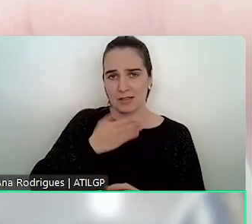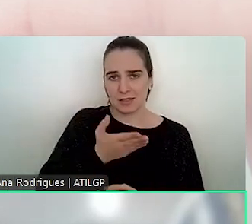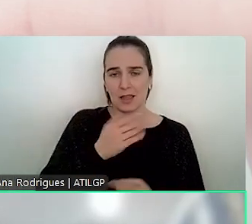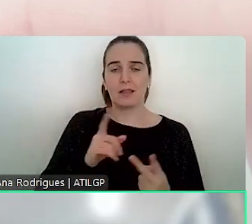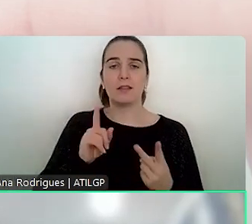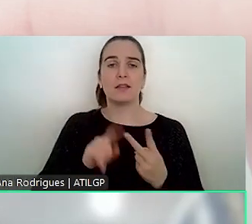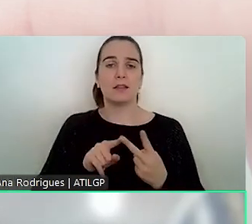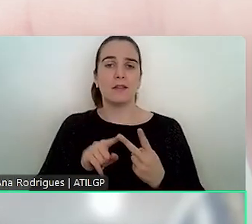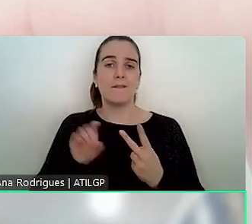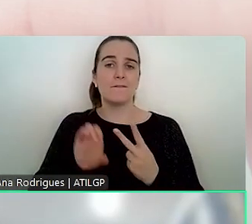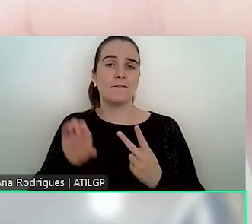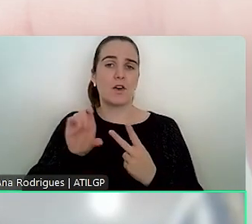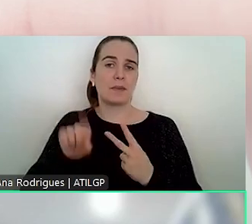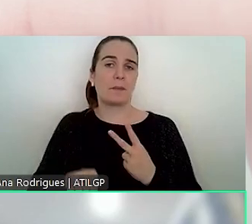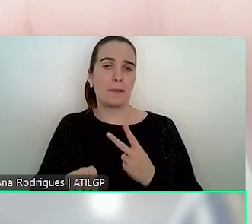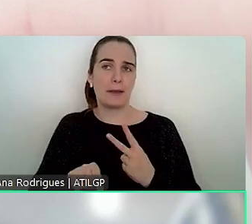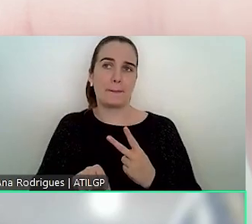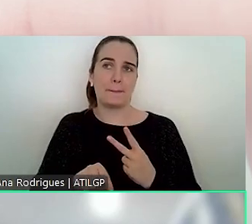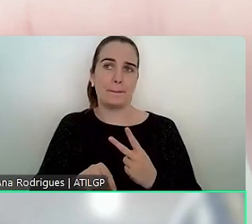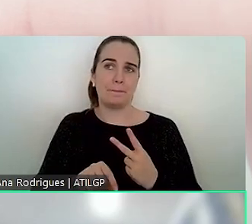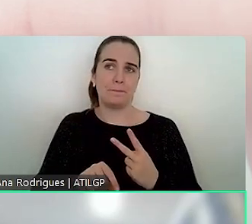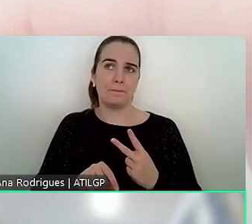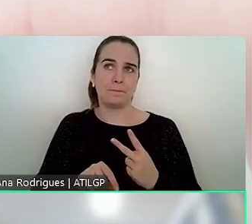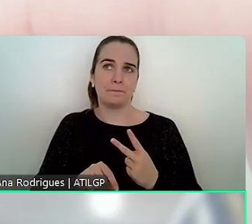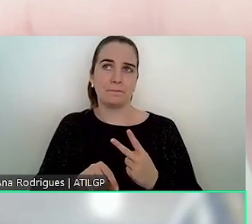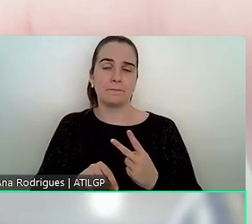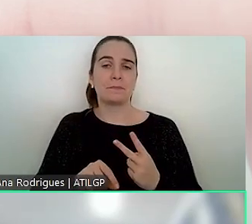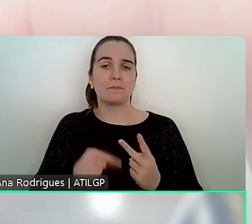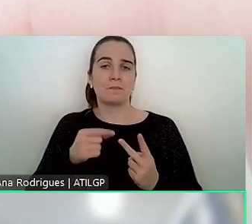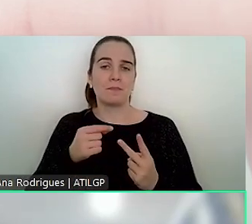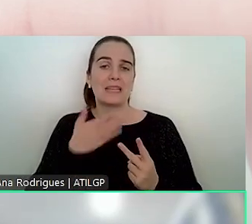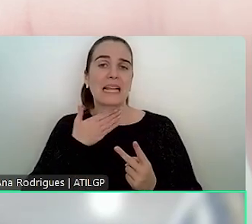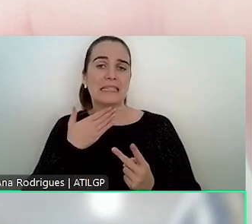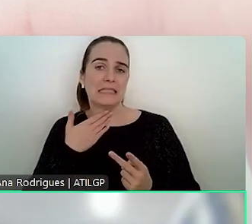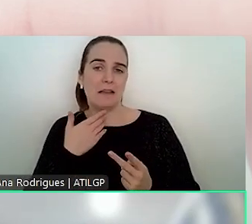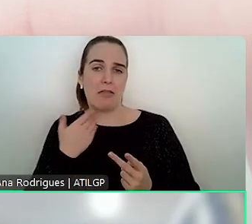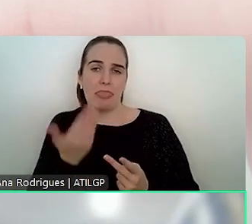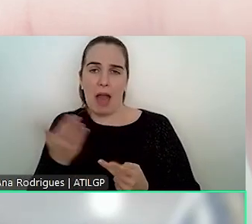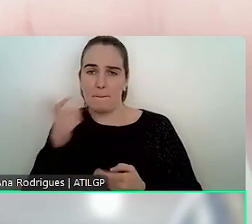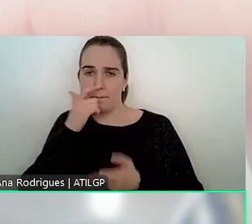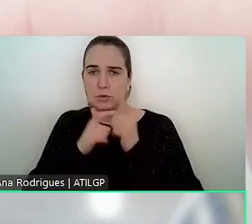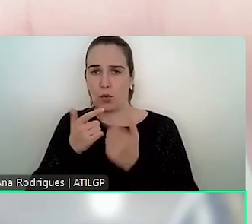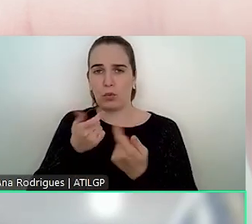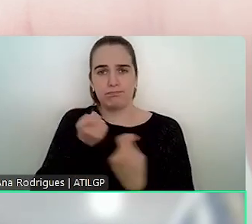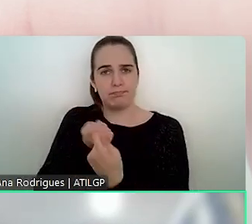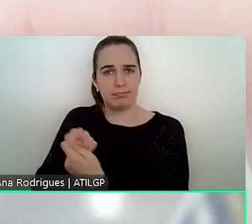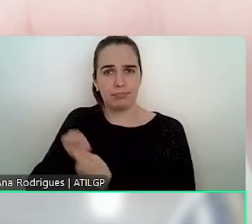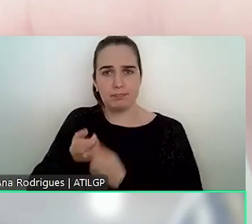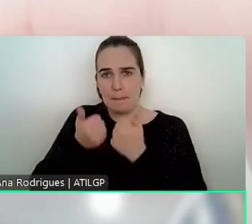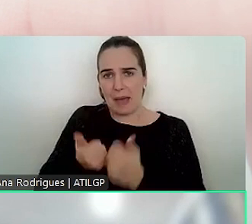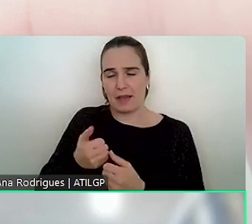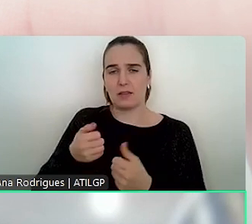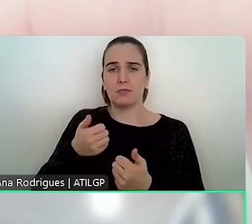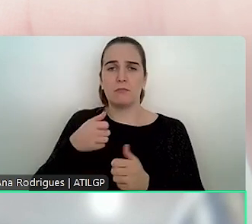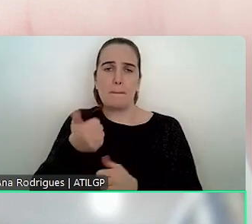É também uma forma de garantirmos de alguma maneira que estamos a servir melhor os cidadãos do ponto de vista dos bens e serviços